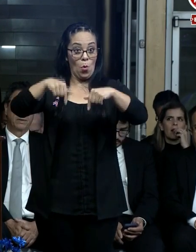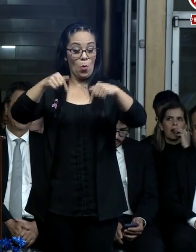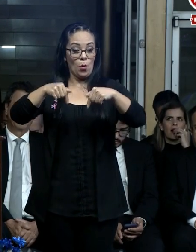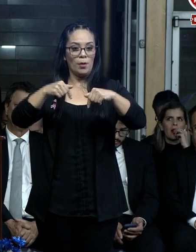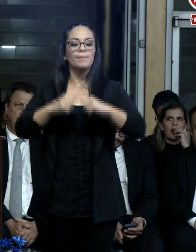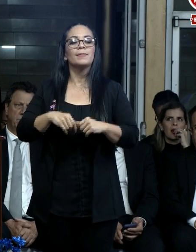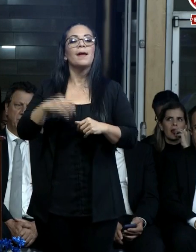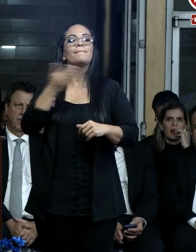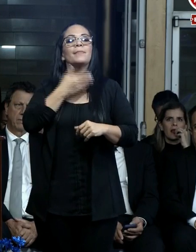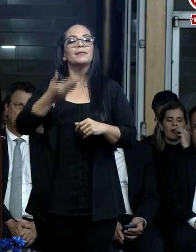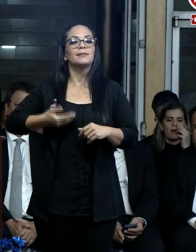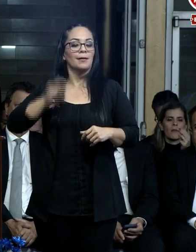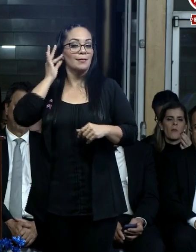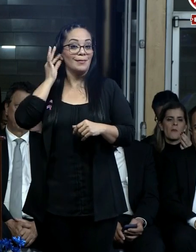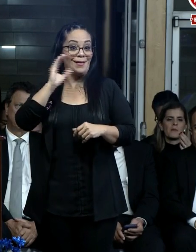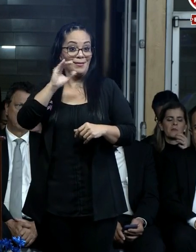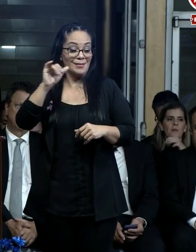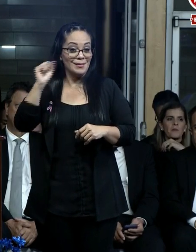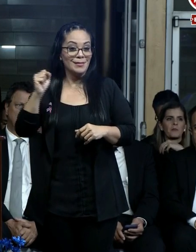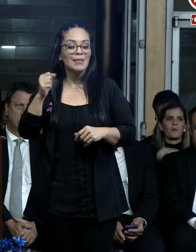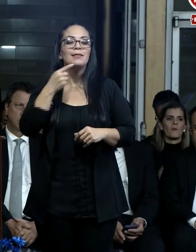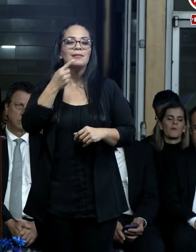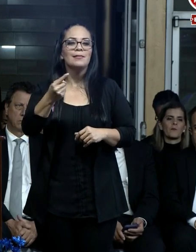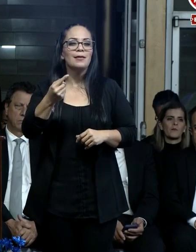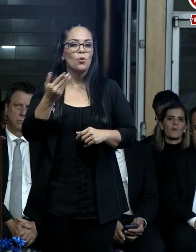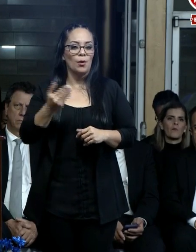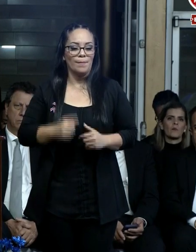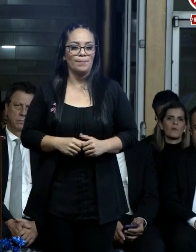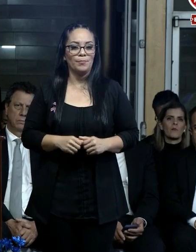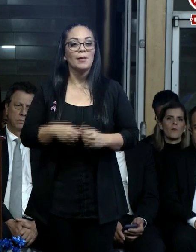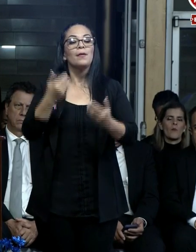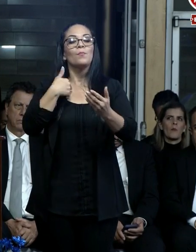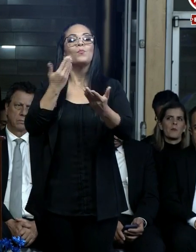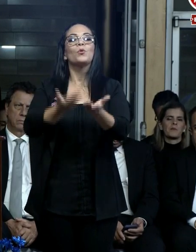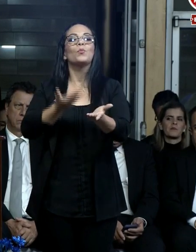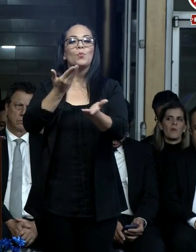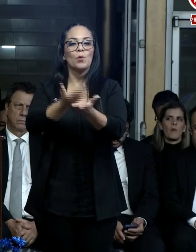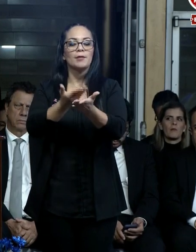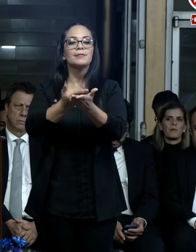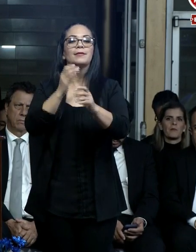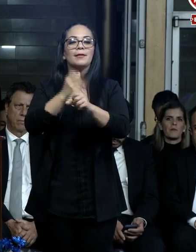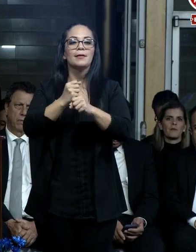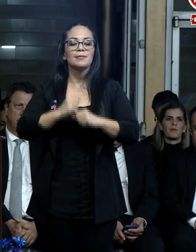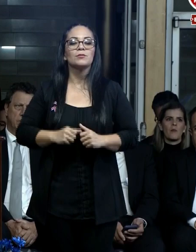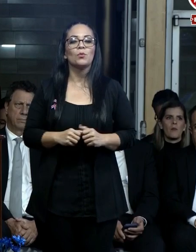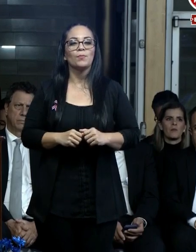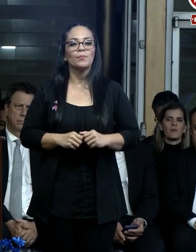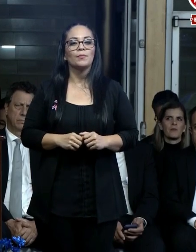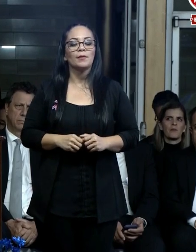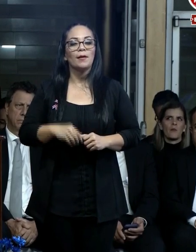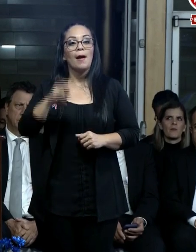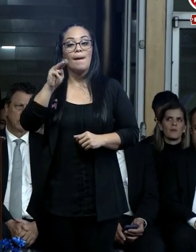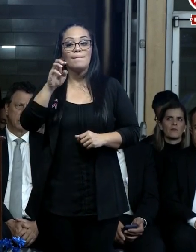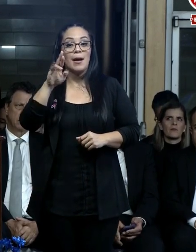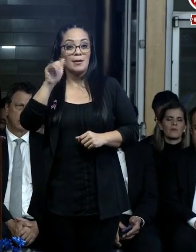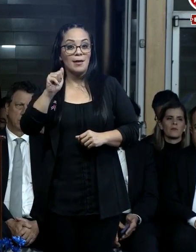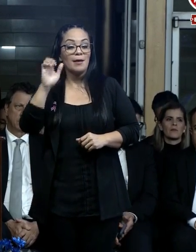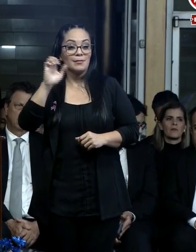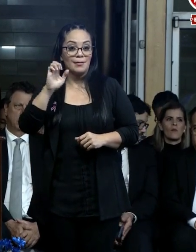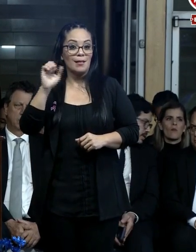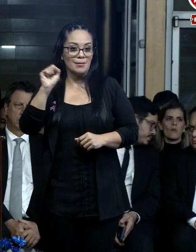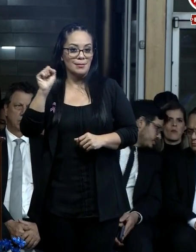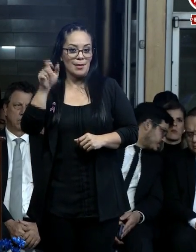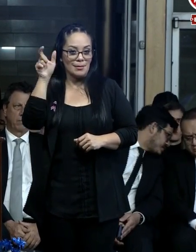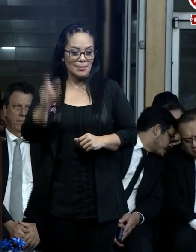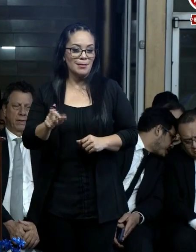de la Caja mencionó la propuesta que le hizo a doña María Estrada